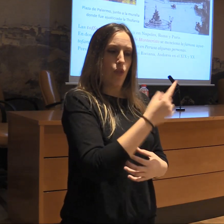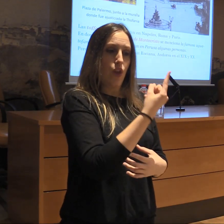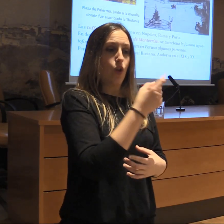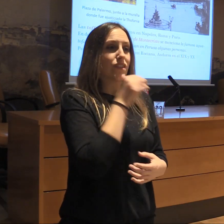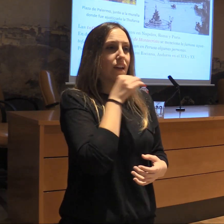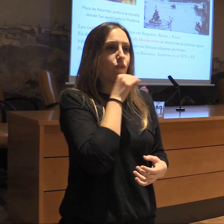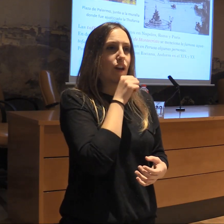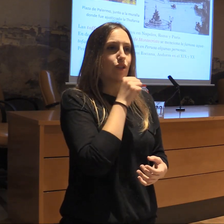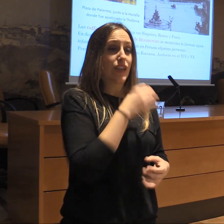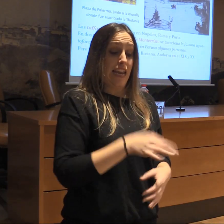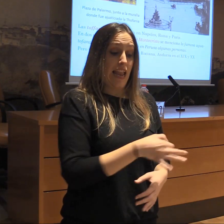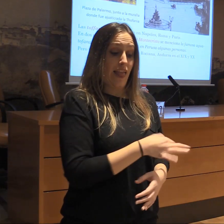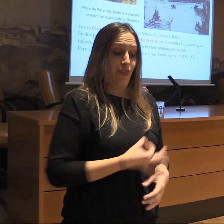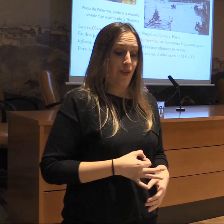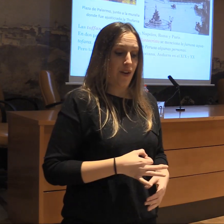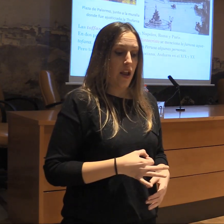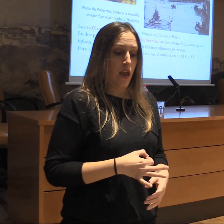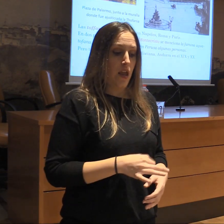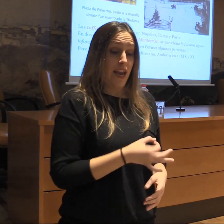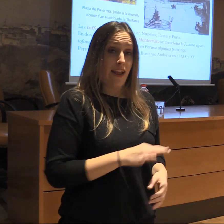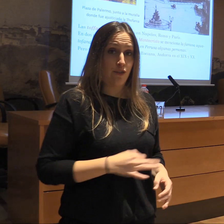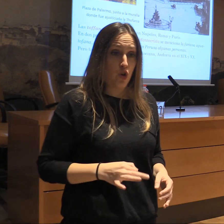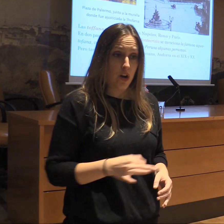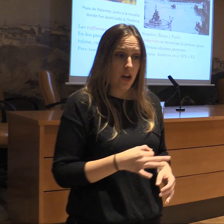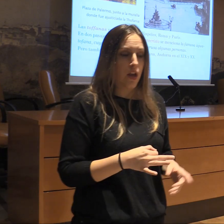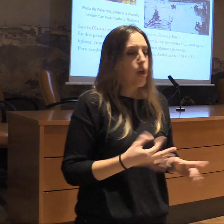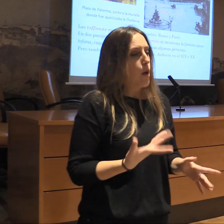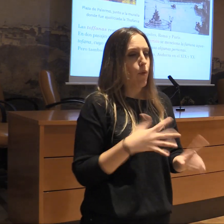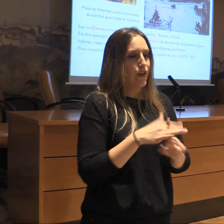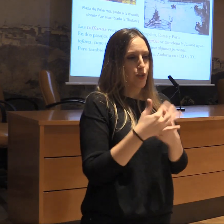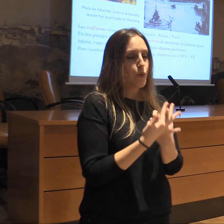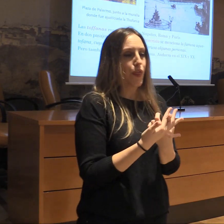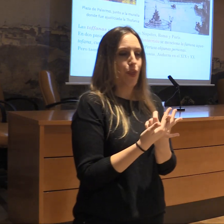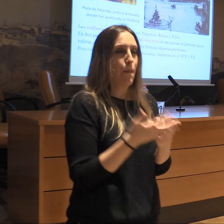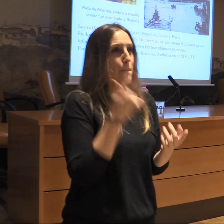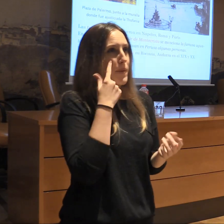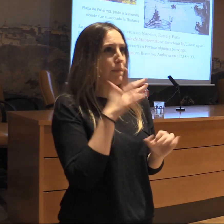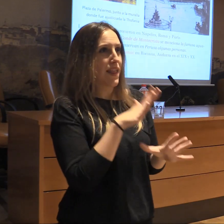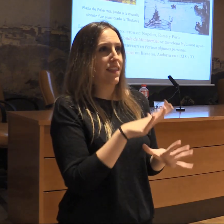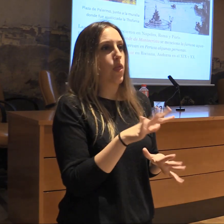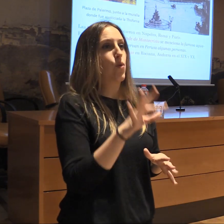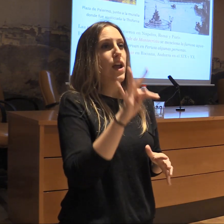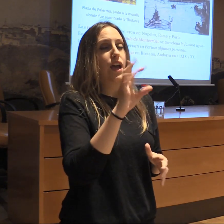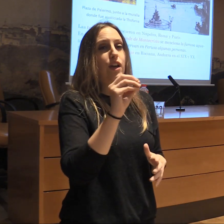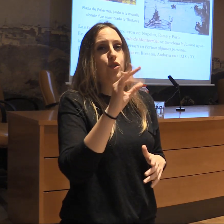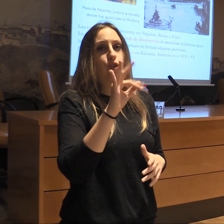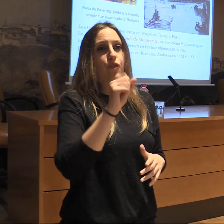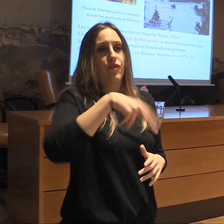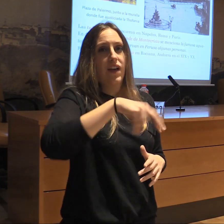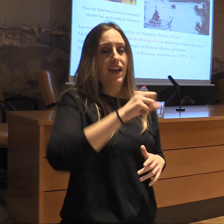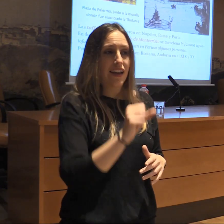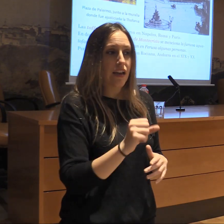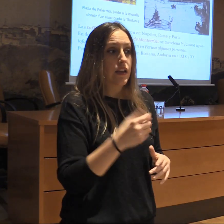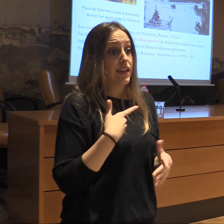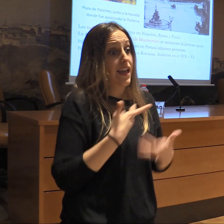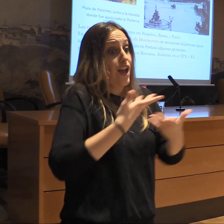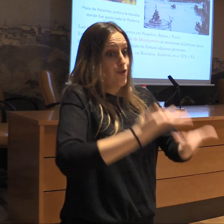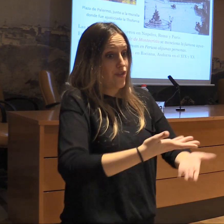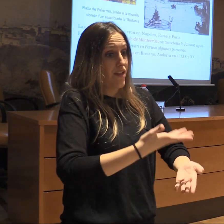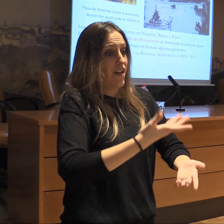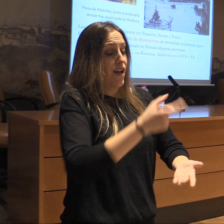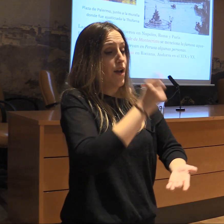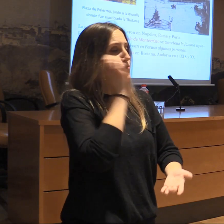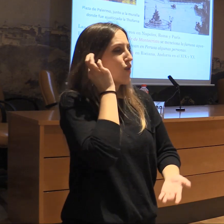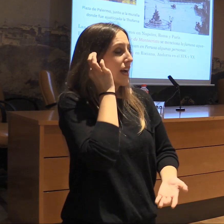en Andorra contaba un caso parecido de otra tofana que también, bueno, pues ayudaba a las mujeres que